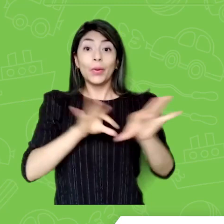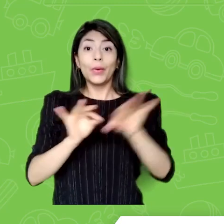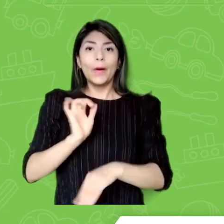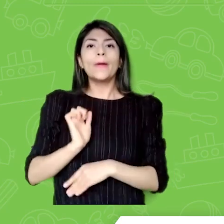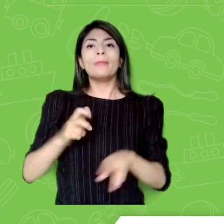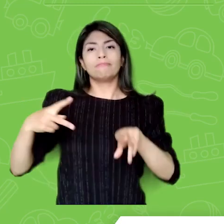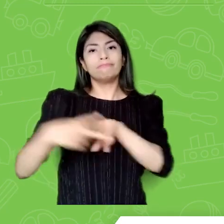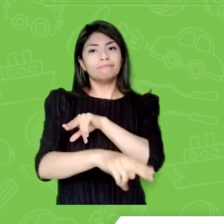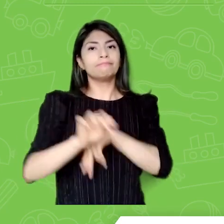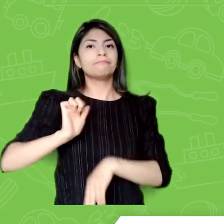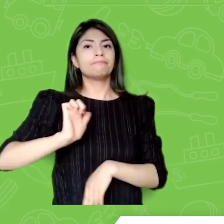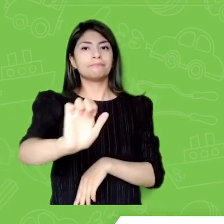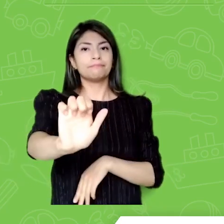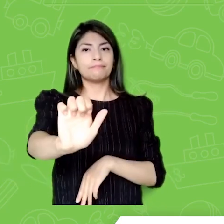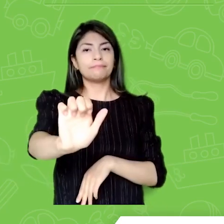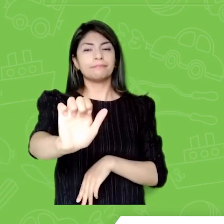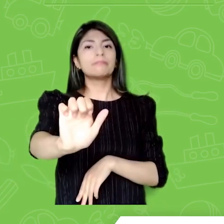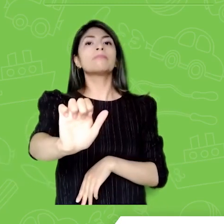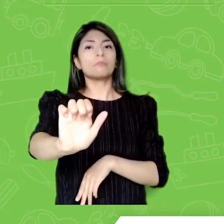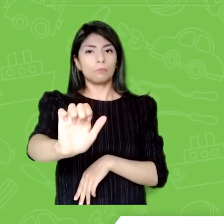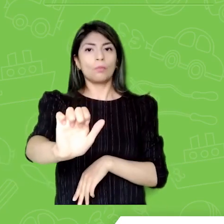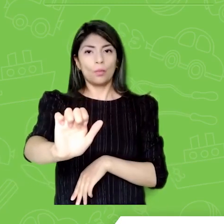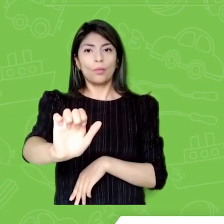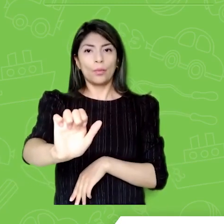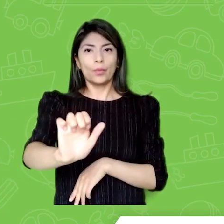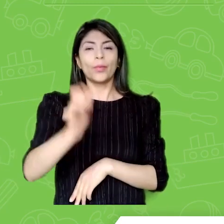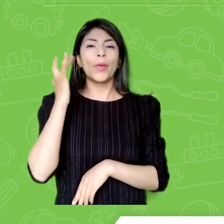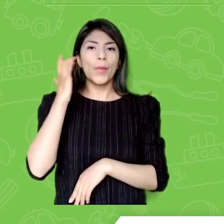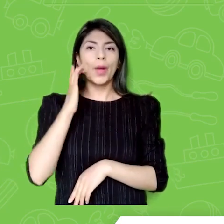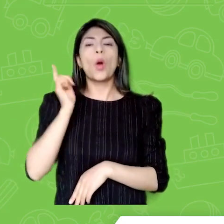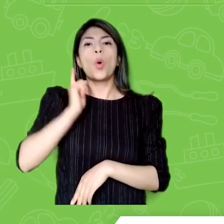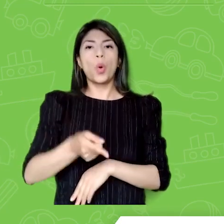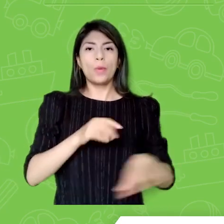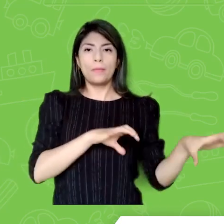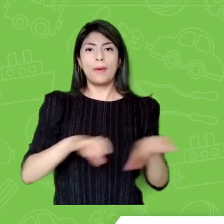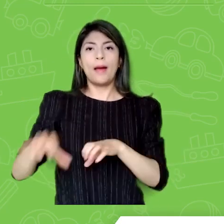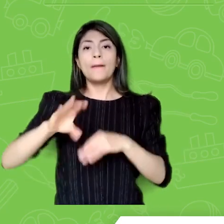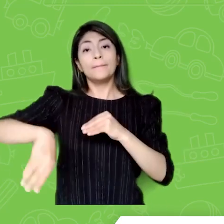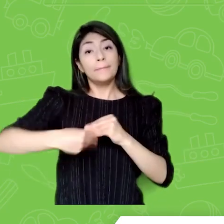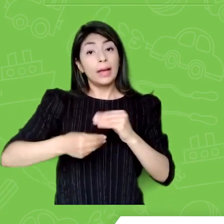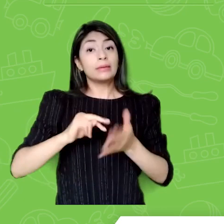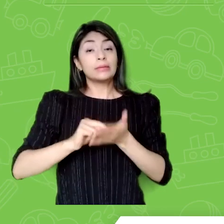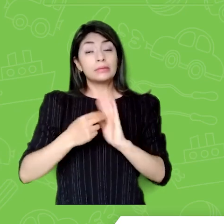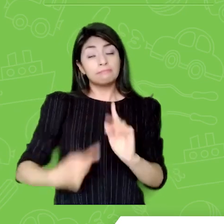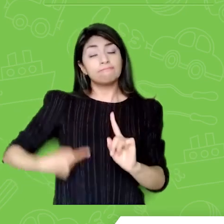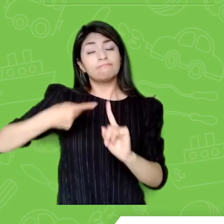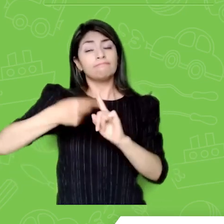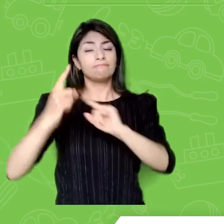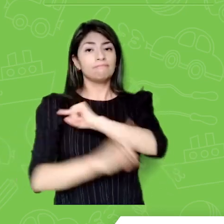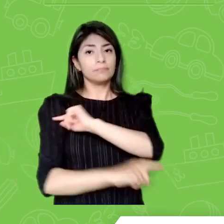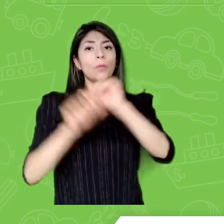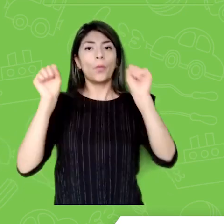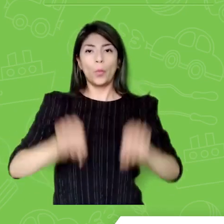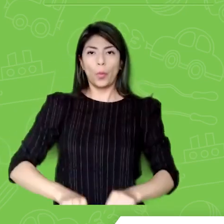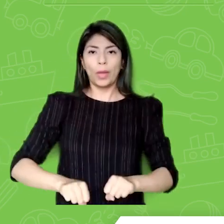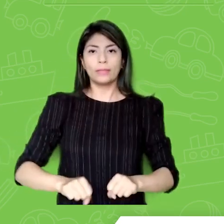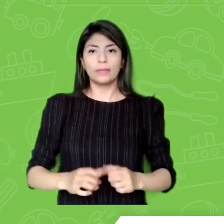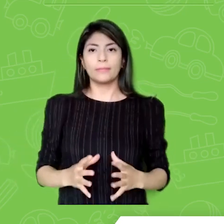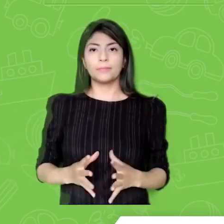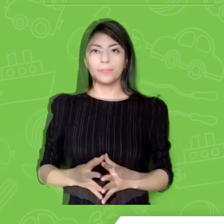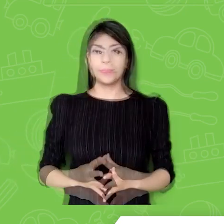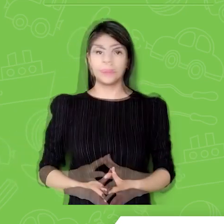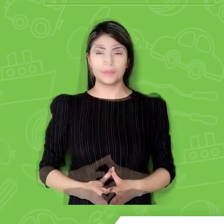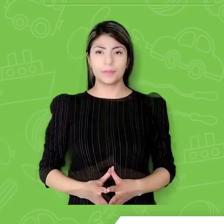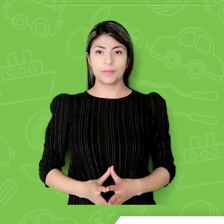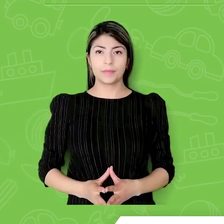su exclusión de este proceso de selección en cualquier momento del mismo, sin perjuicio de las demás acciones legales a que haya